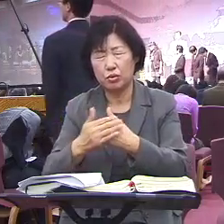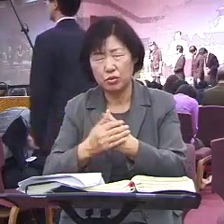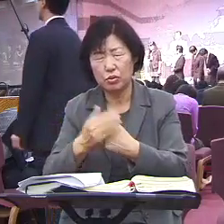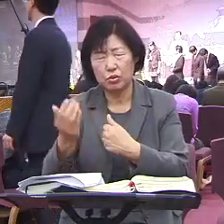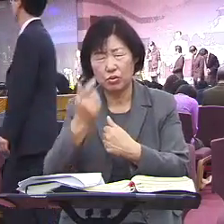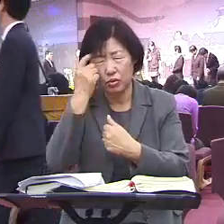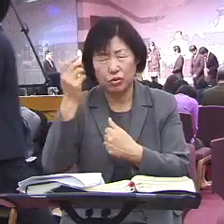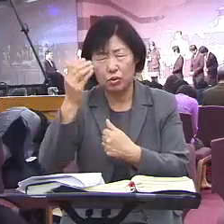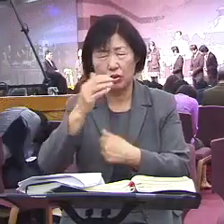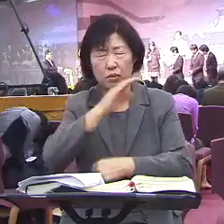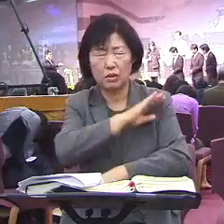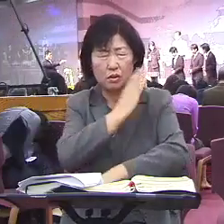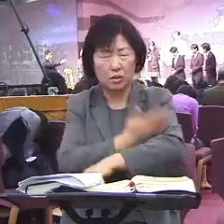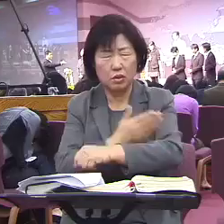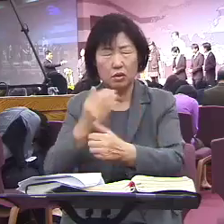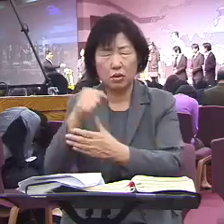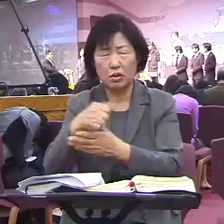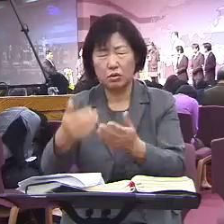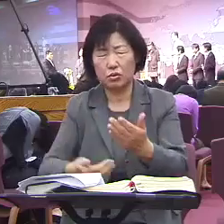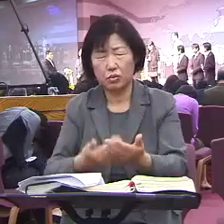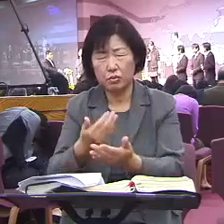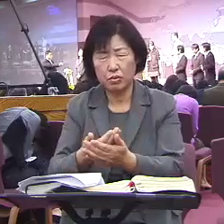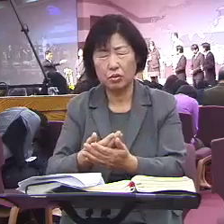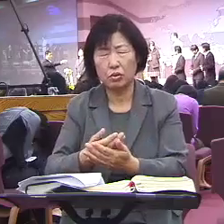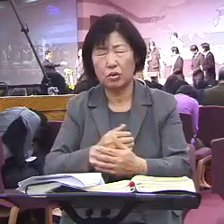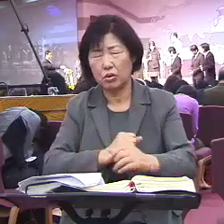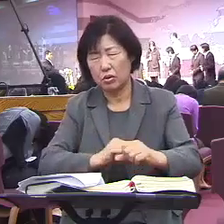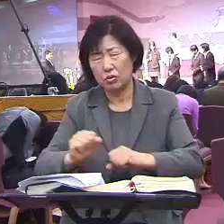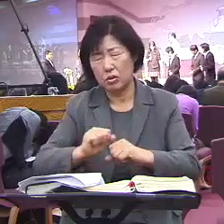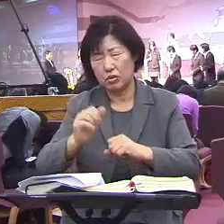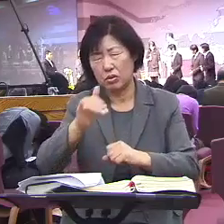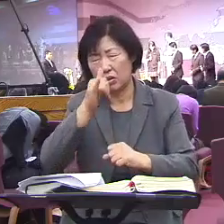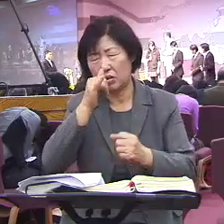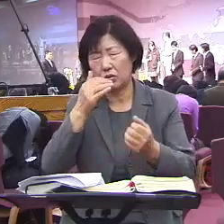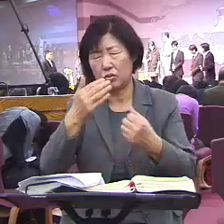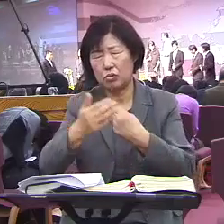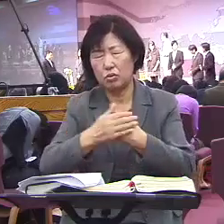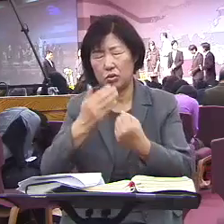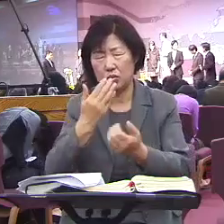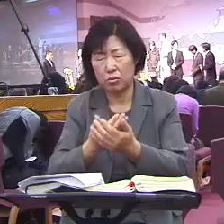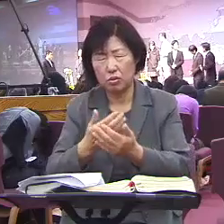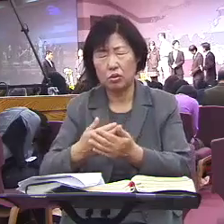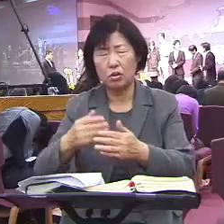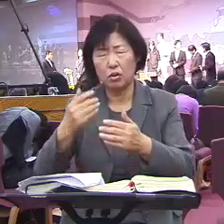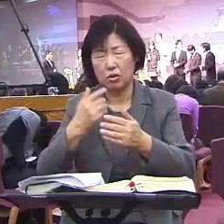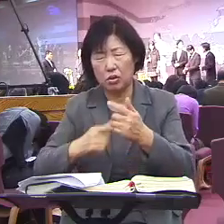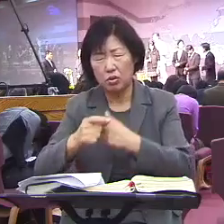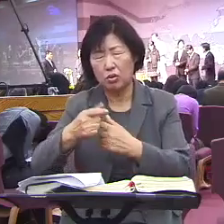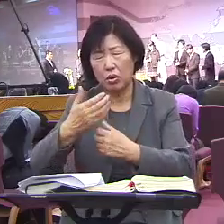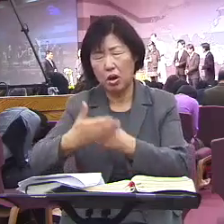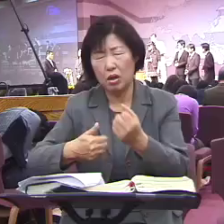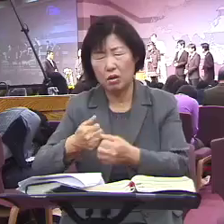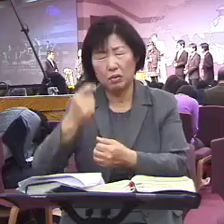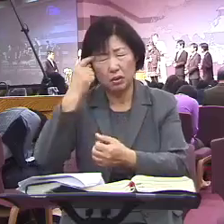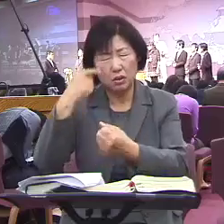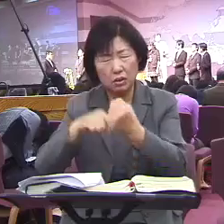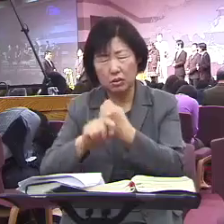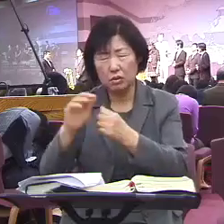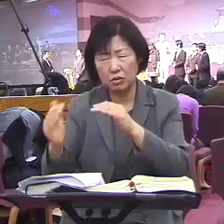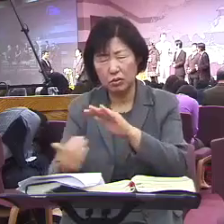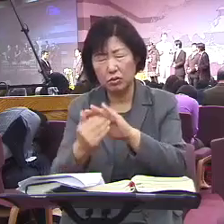성령님 허락하셨고 나를 도와주시는 형제자매 허락하셨소. 오 하나님 아버지, 그 형제자매들